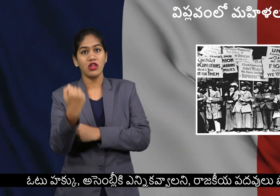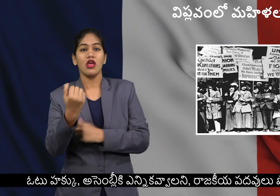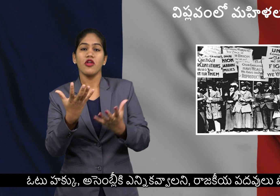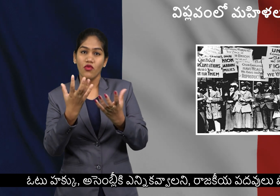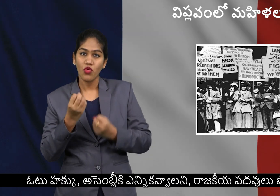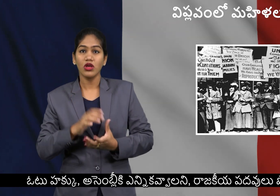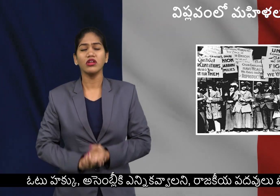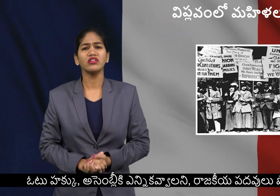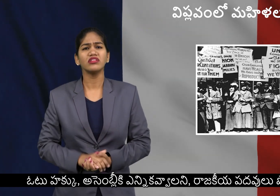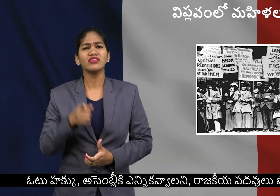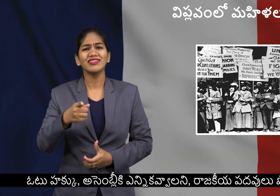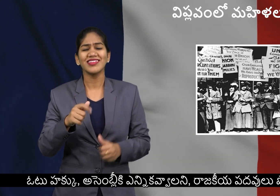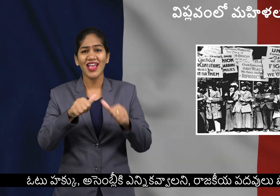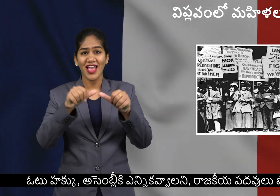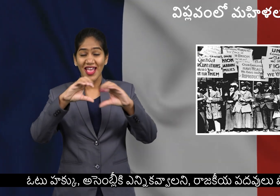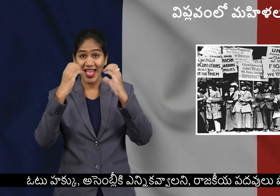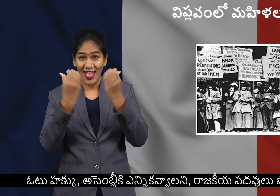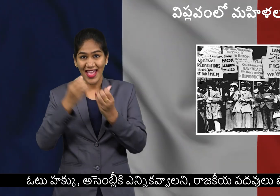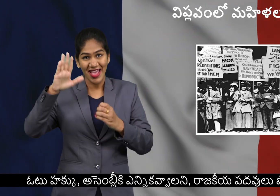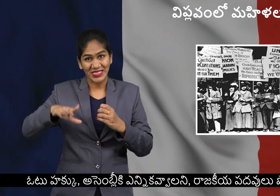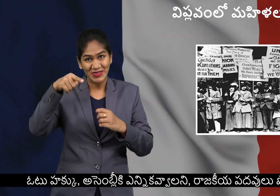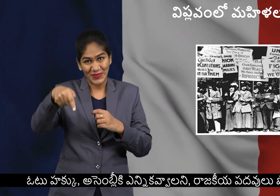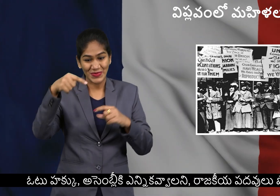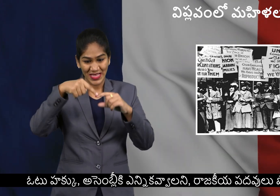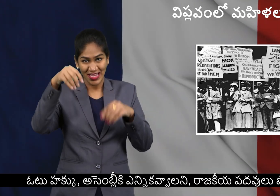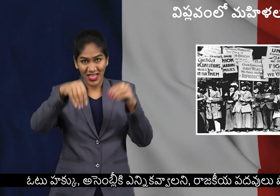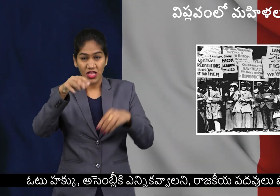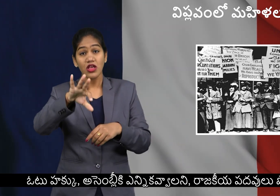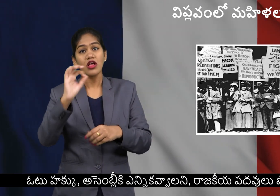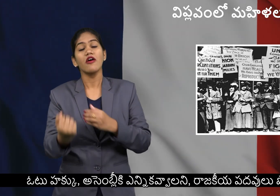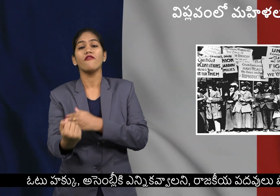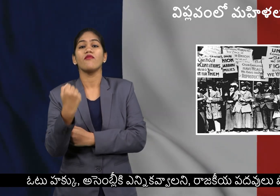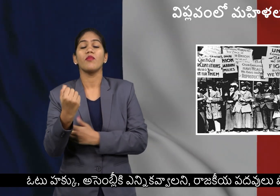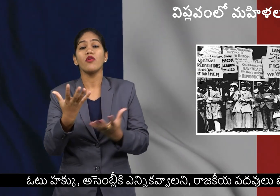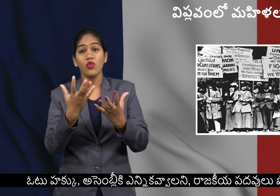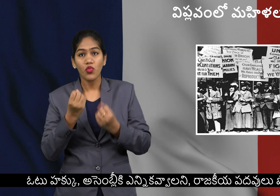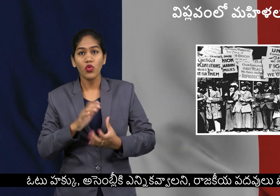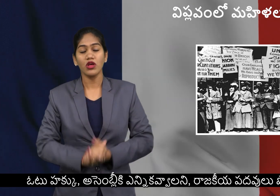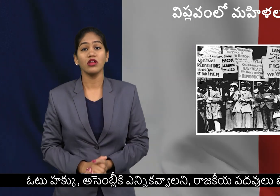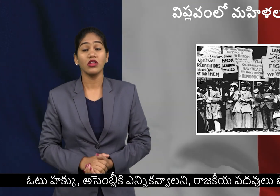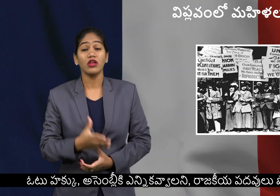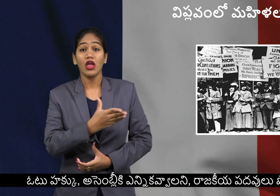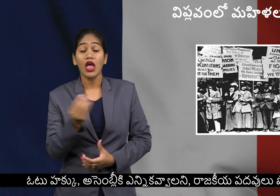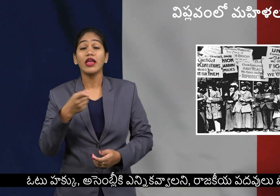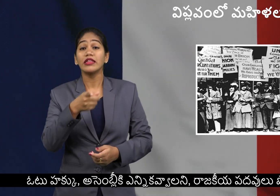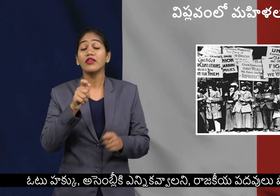ఓటు హక్కు, అసెంబ్లీకి ఎన్నికవ్వాలని, రాజకీయ పదవులు పొందాలని కోరారు.